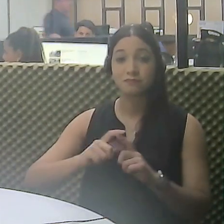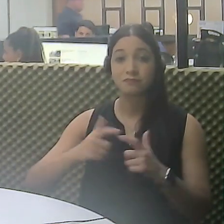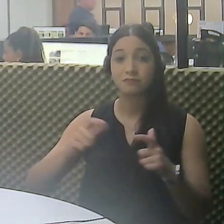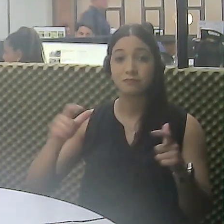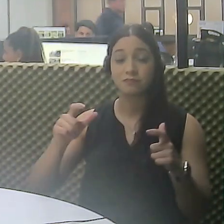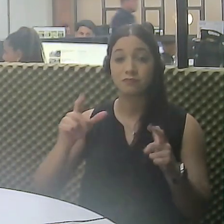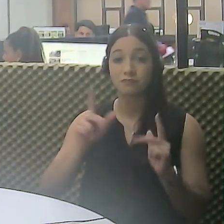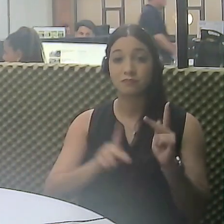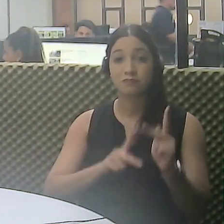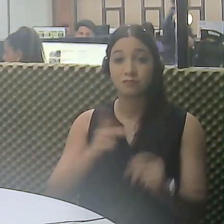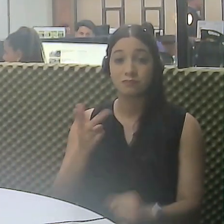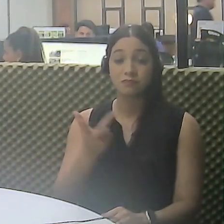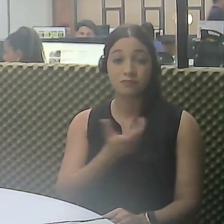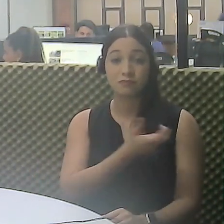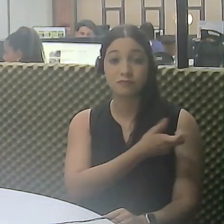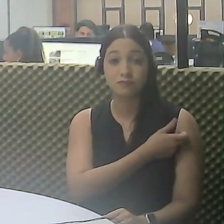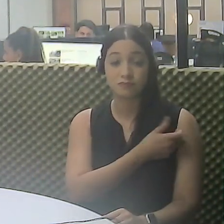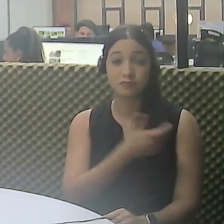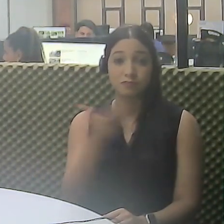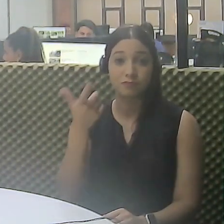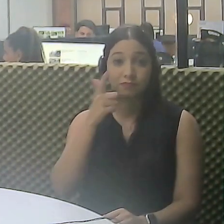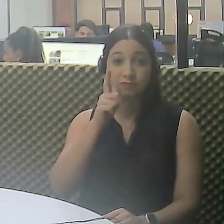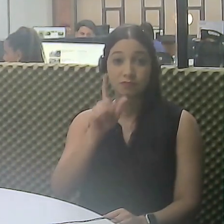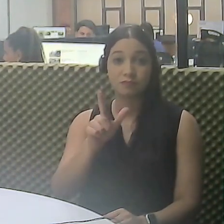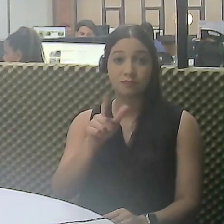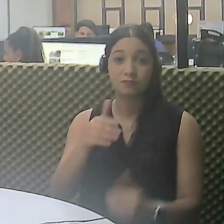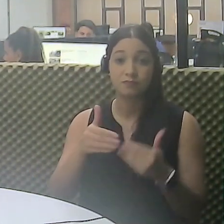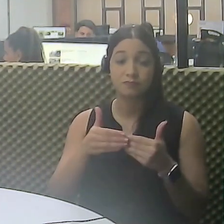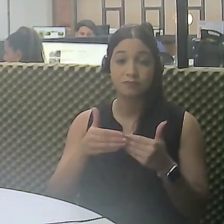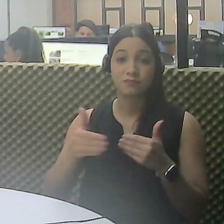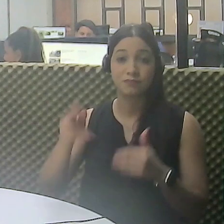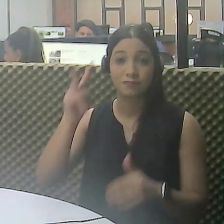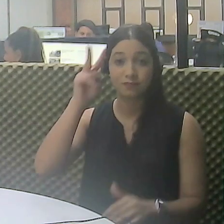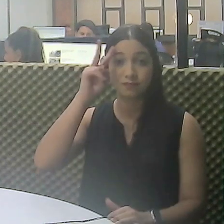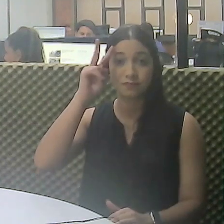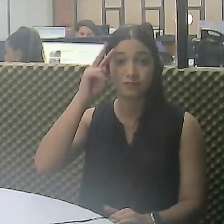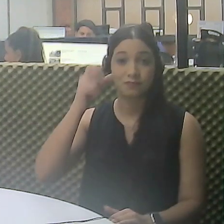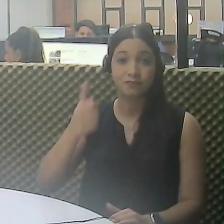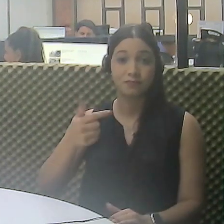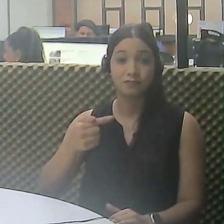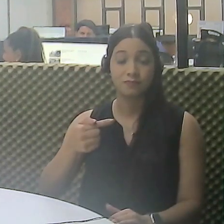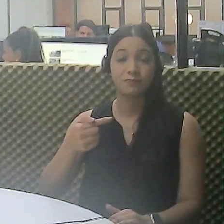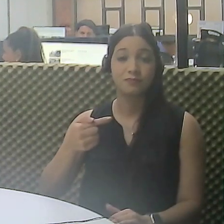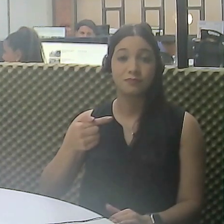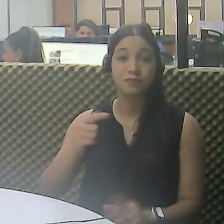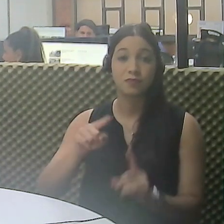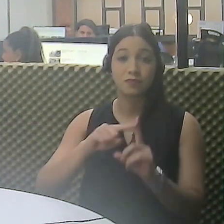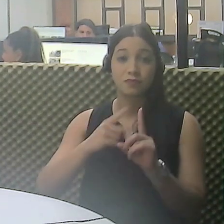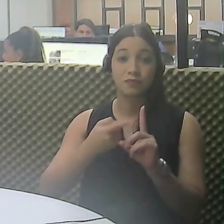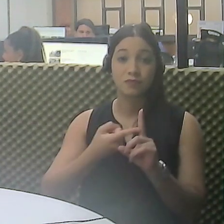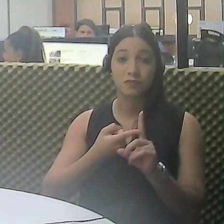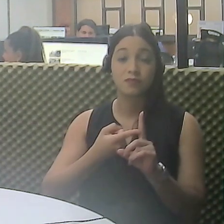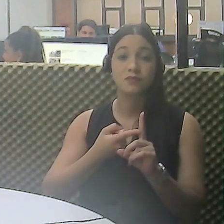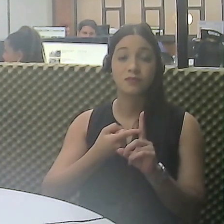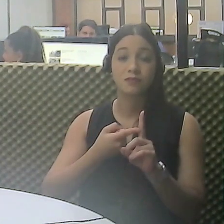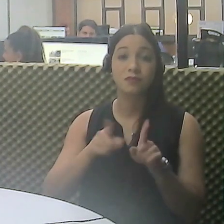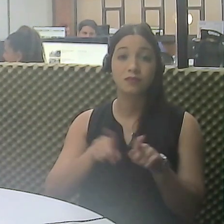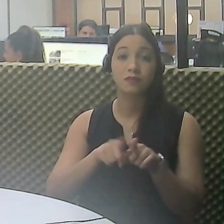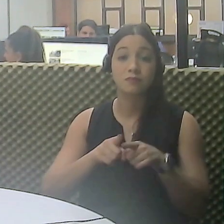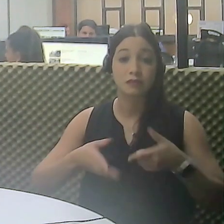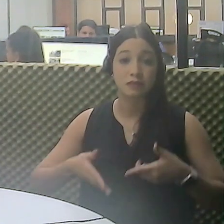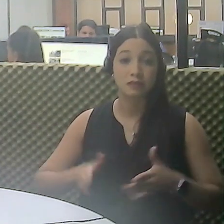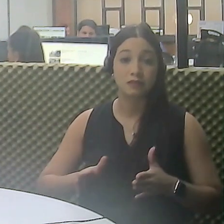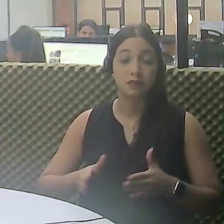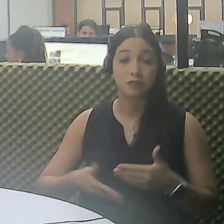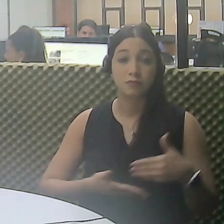prioritário para receber as doses do imunizante. A partir desta segunda-feira, dia 17, gestantes e puérperas, crianças de